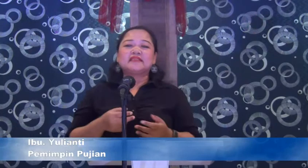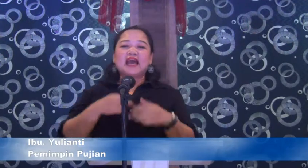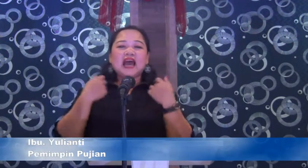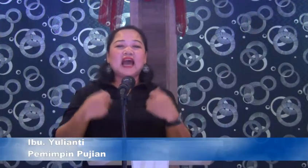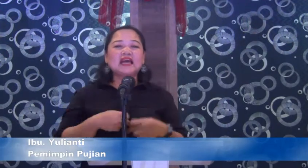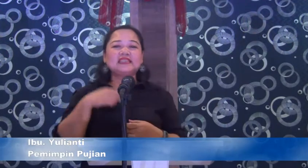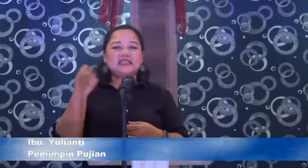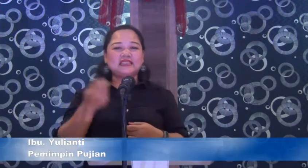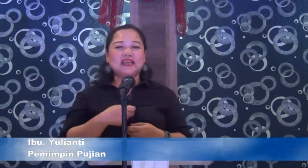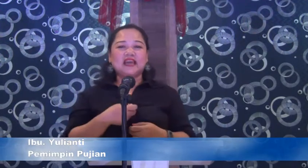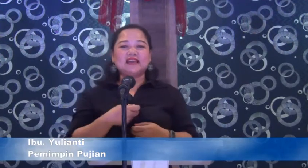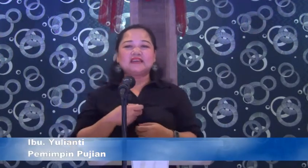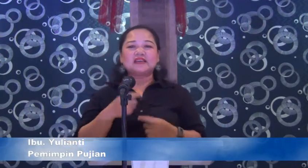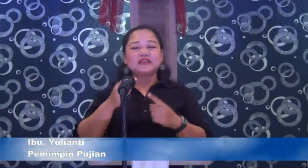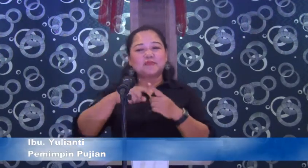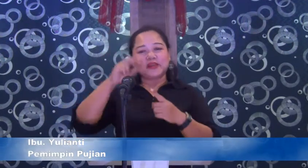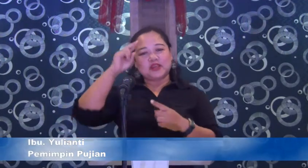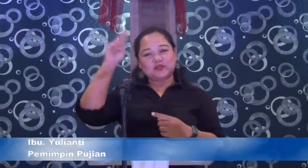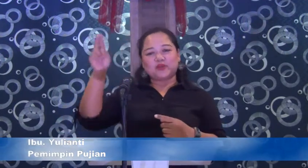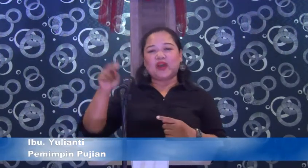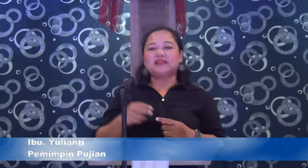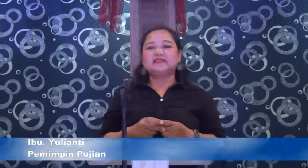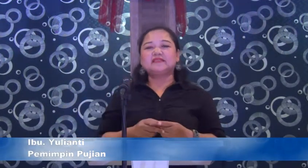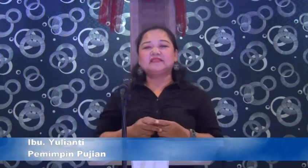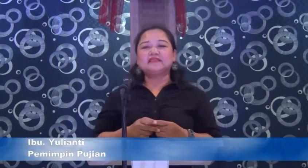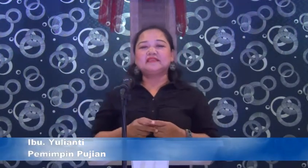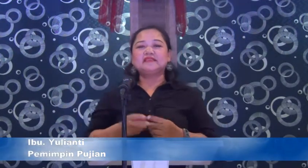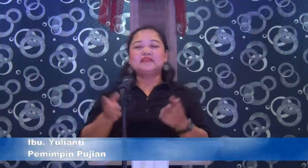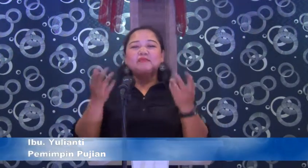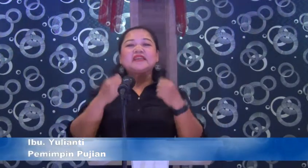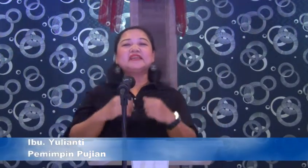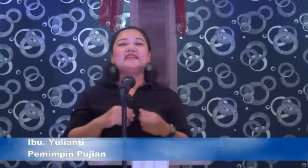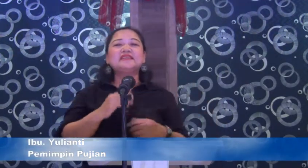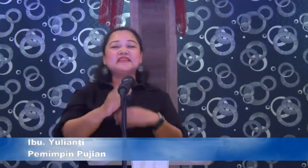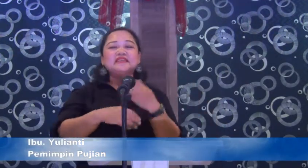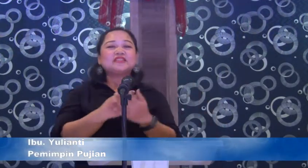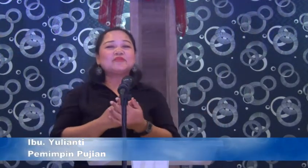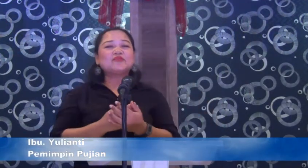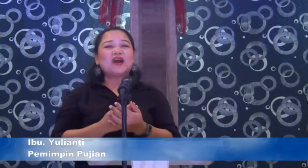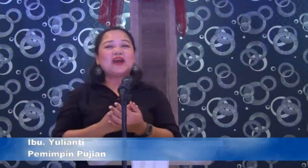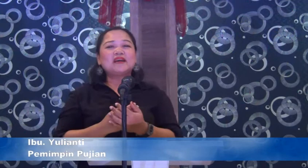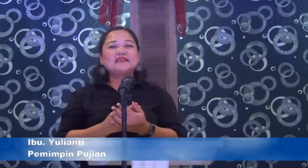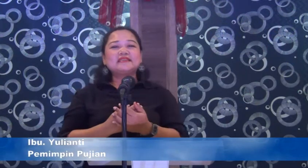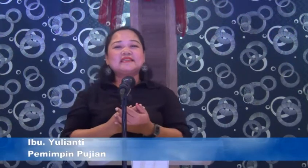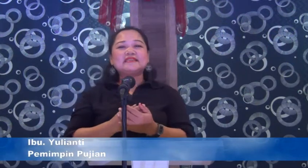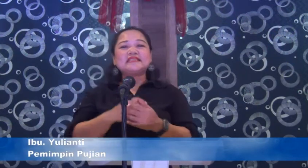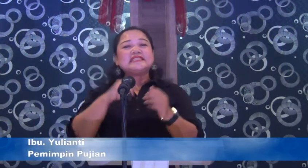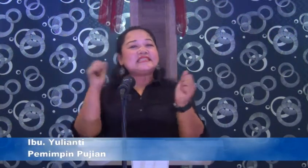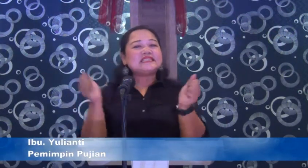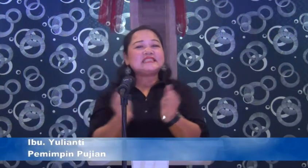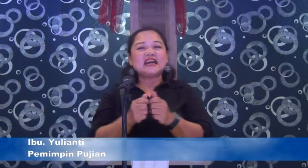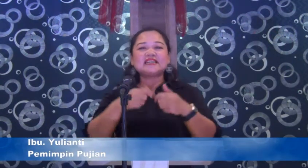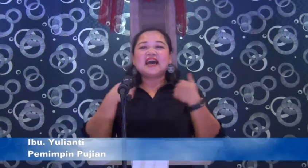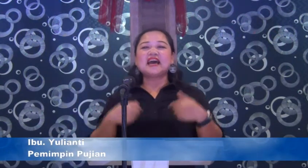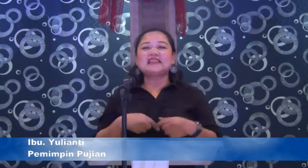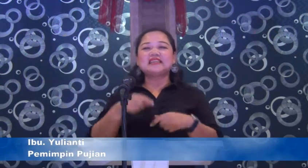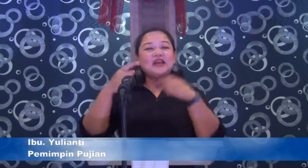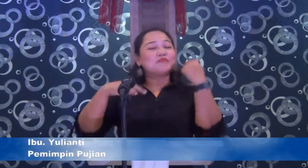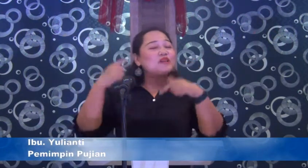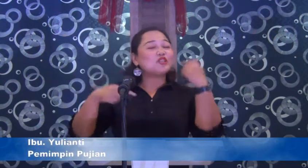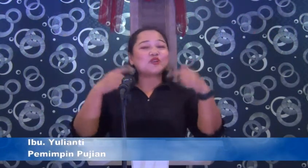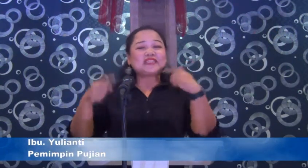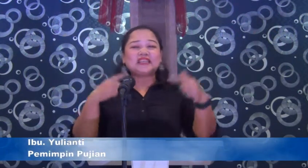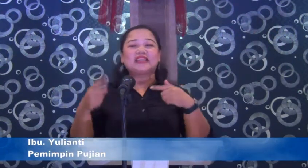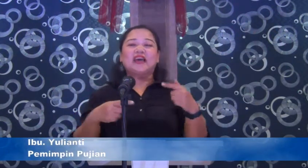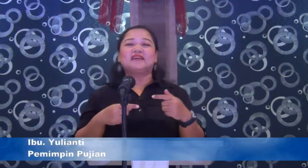memberikan hati kita kepada Tuhan. Mari semua dengan hati